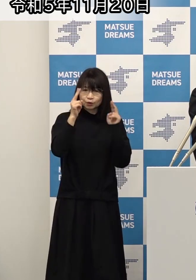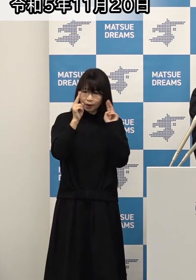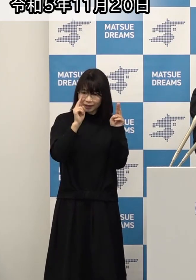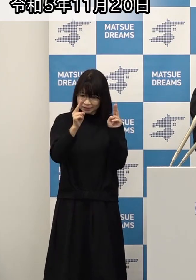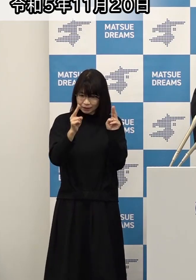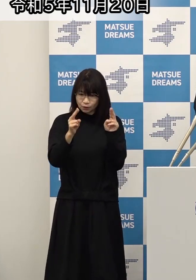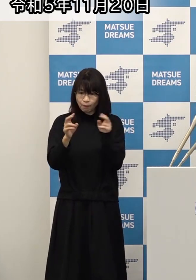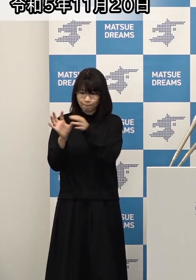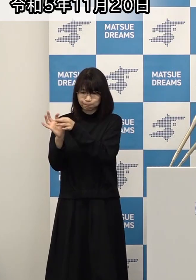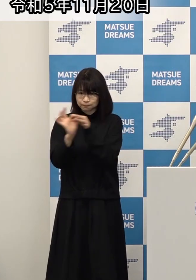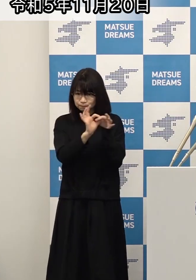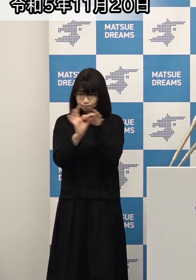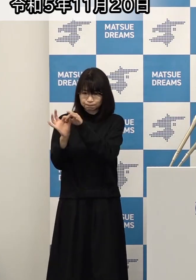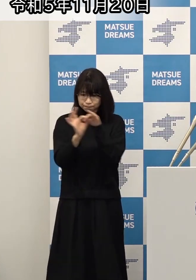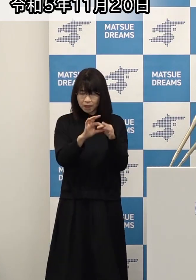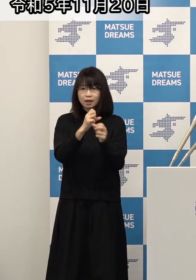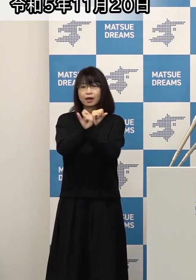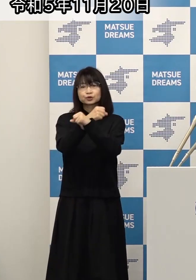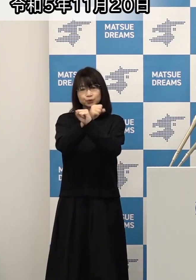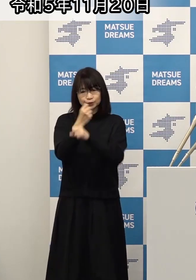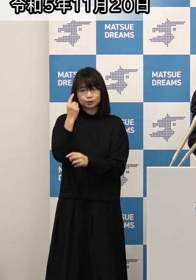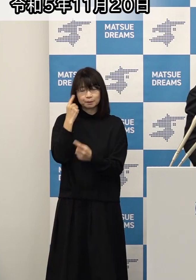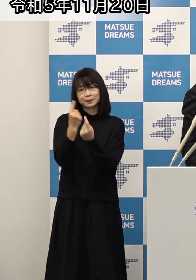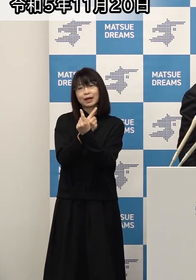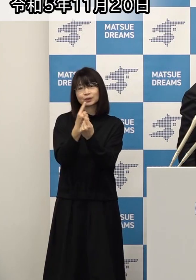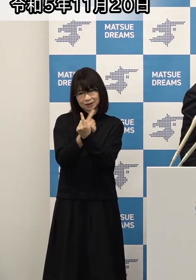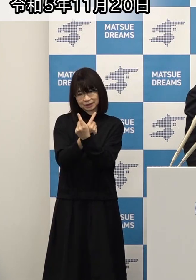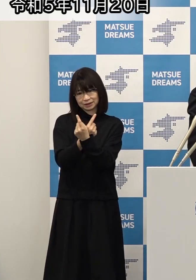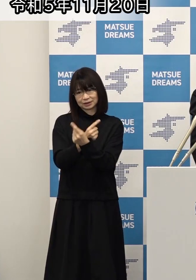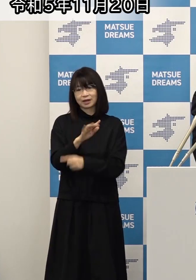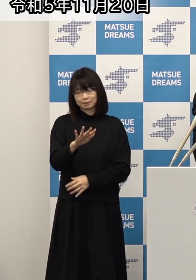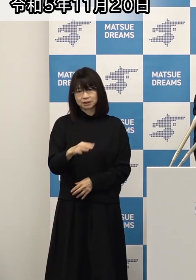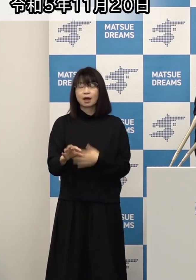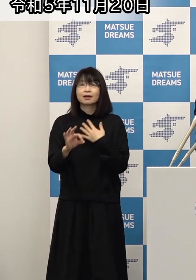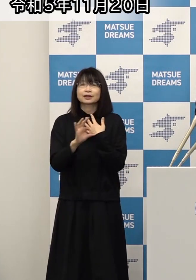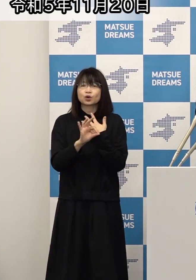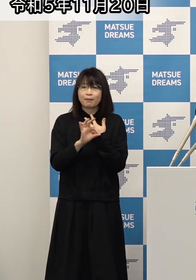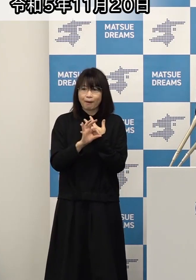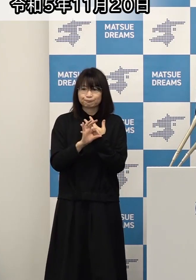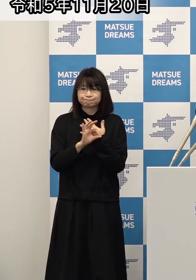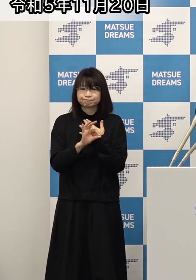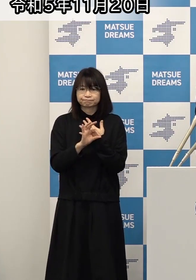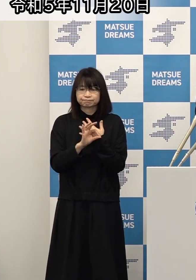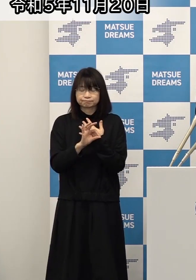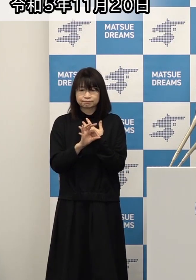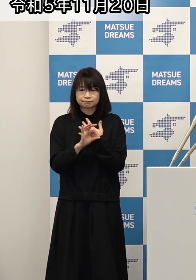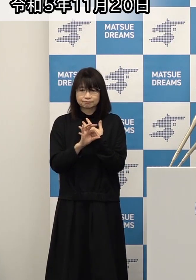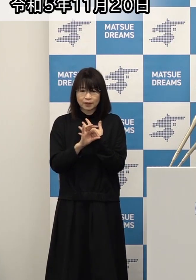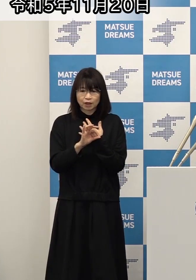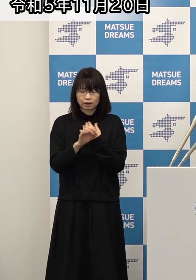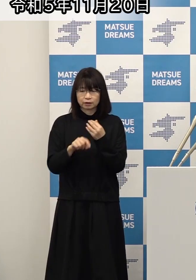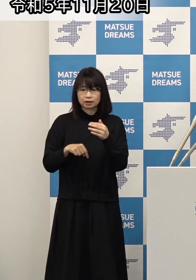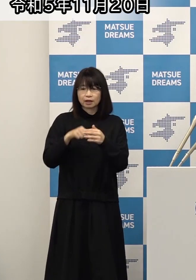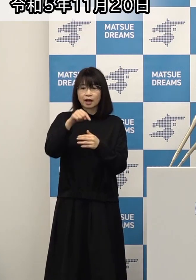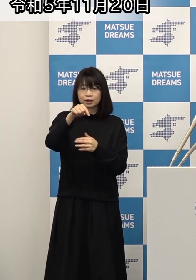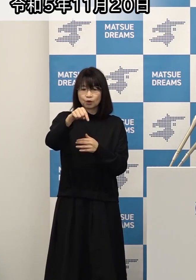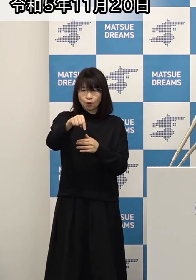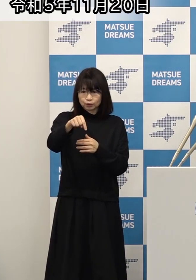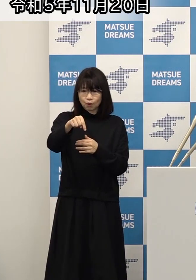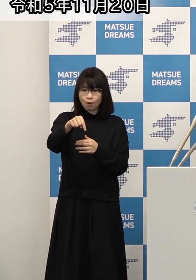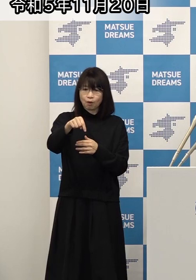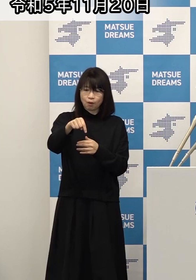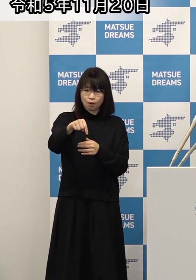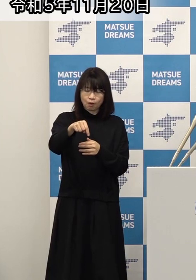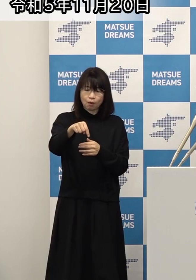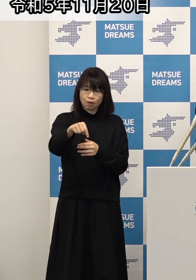ケーションを図りながら、いろんな工夫見直しを図っております。例えば外構部分の一部仕様の変